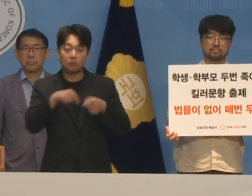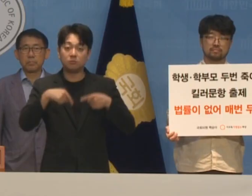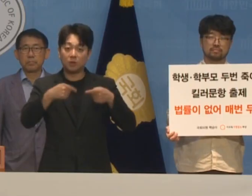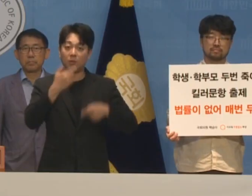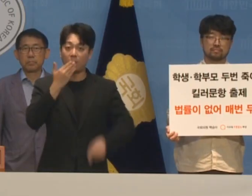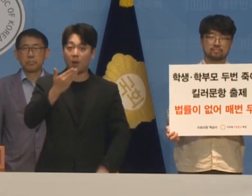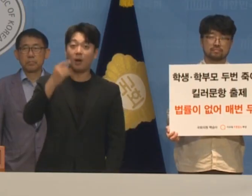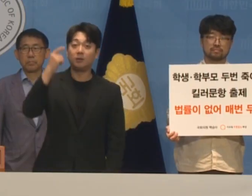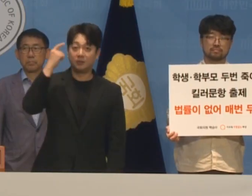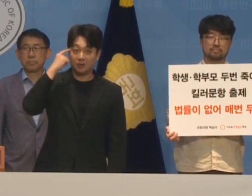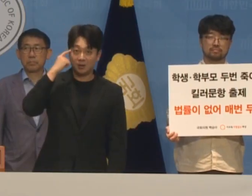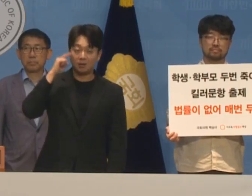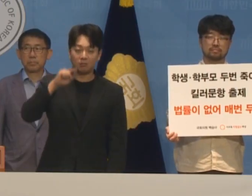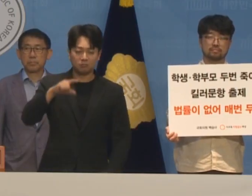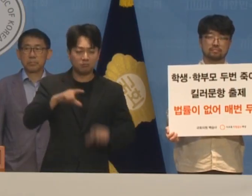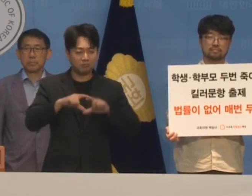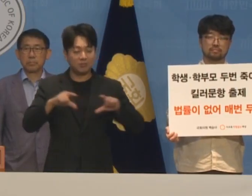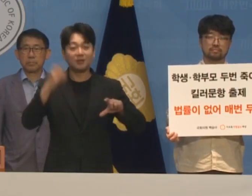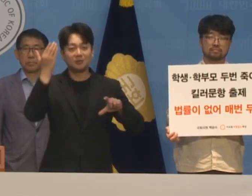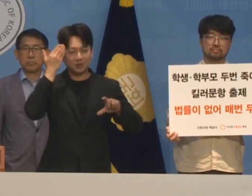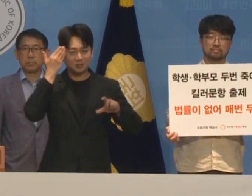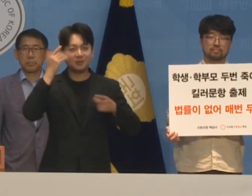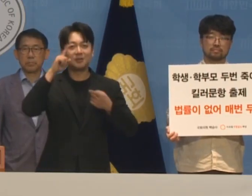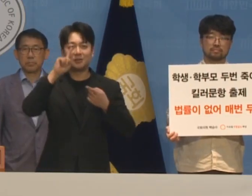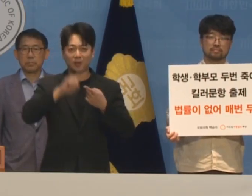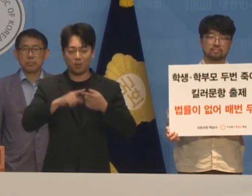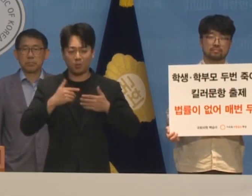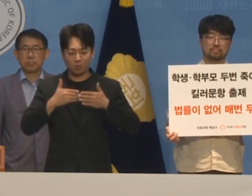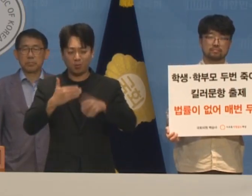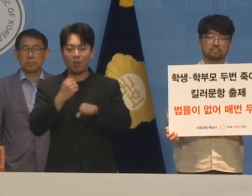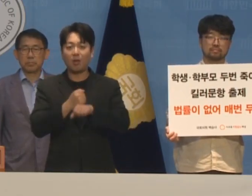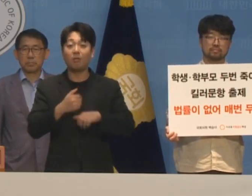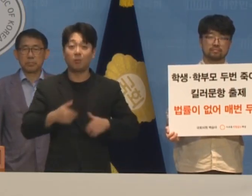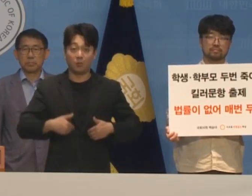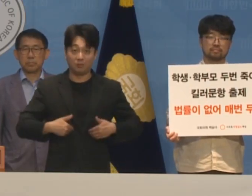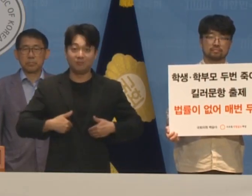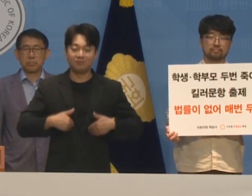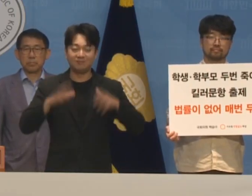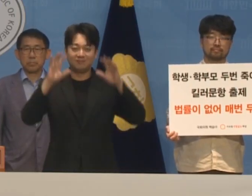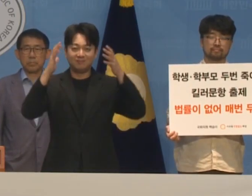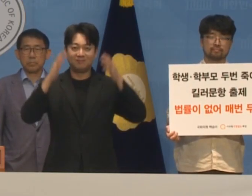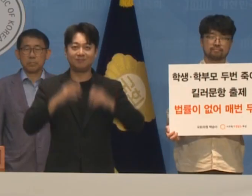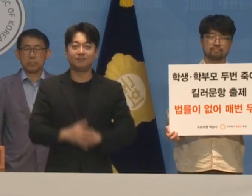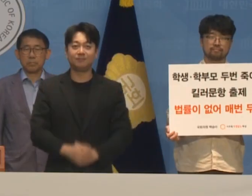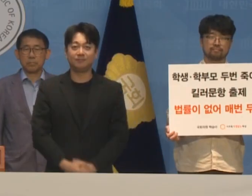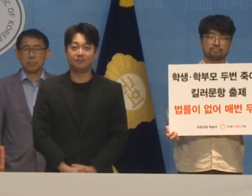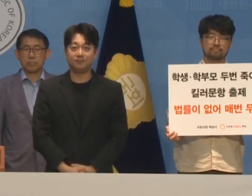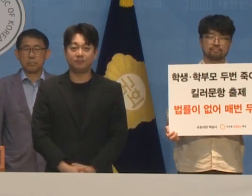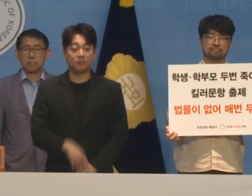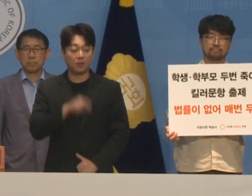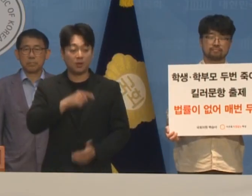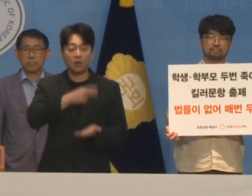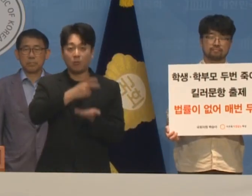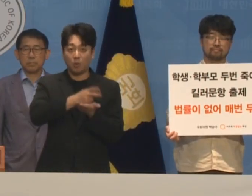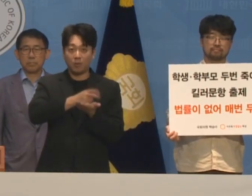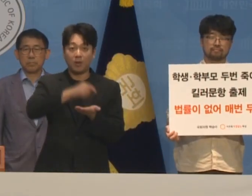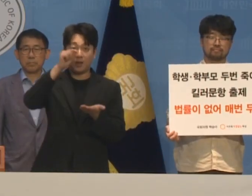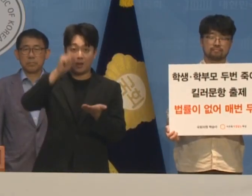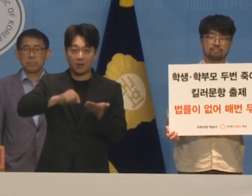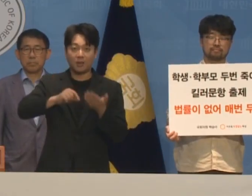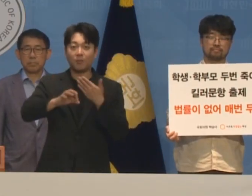수능에서도 준수되어야 함을 공고히 하는 법률 바위에 환영을 표합니다. 이 개정안이 통과되면